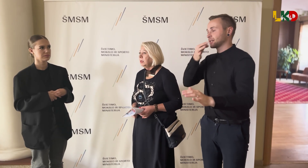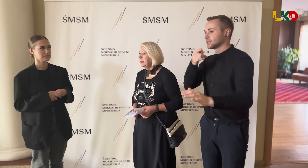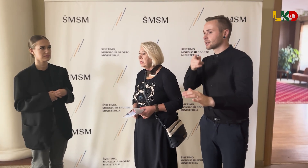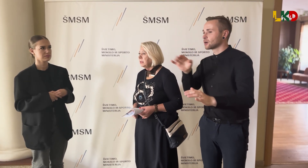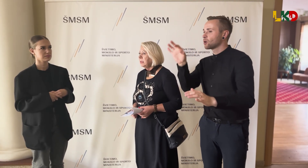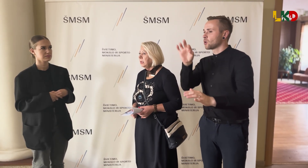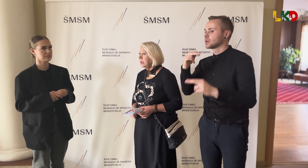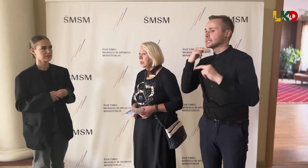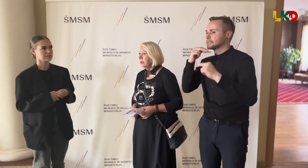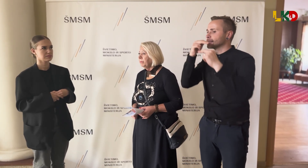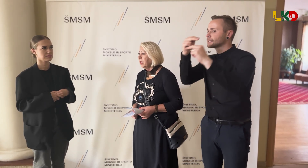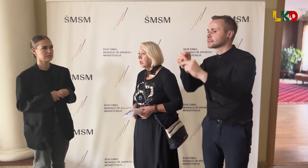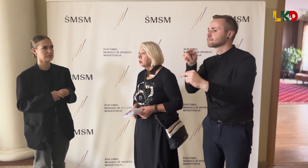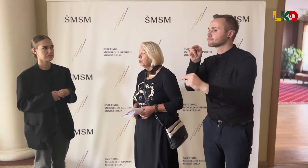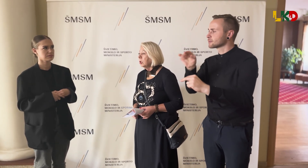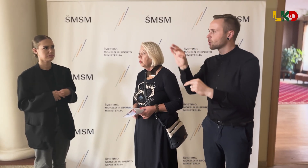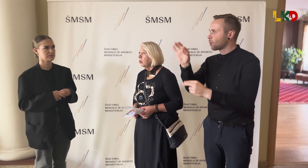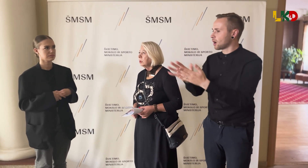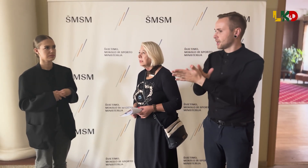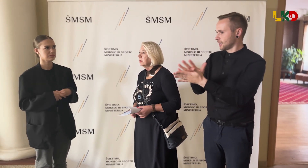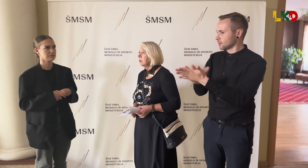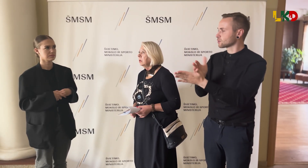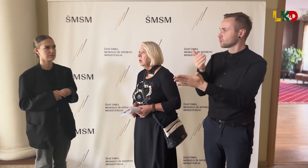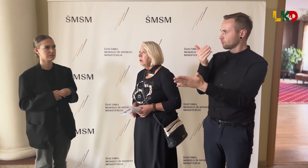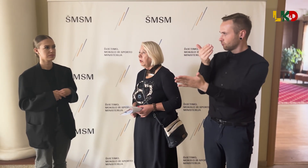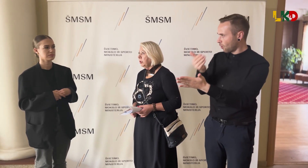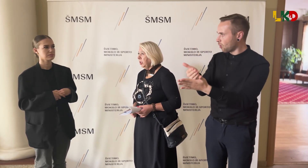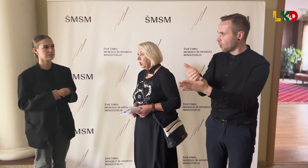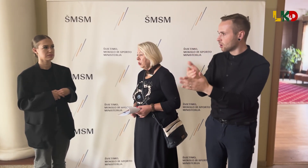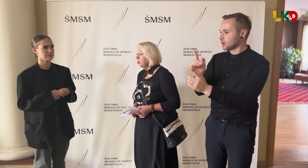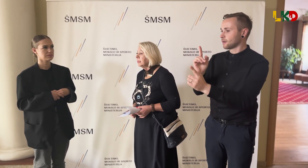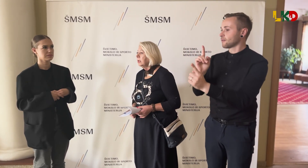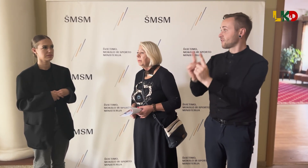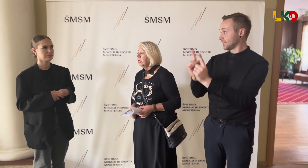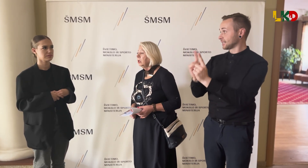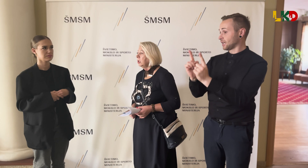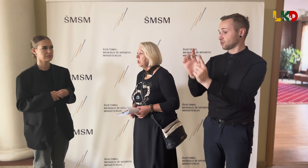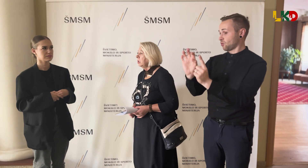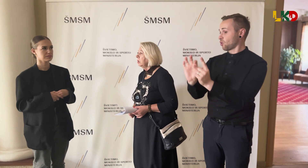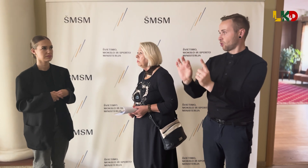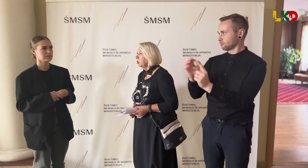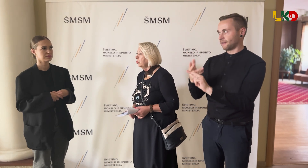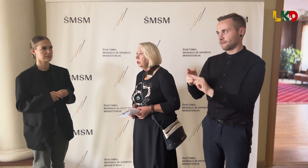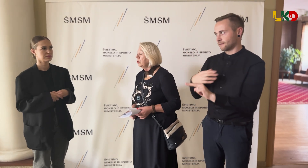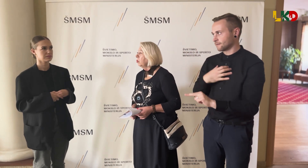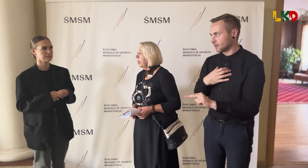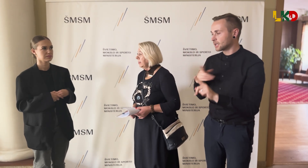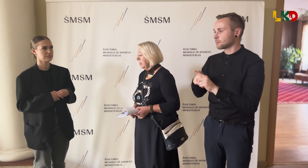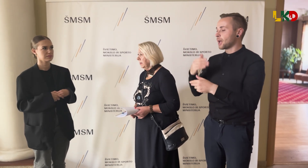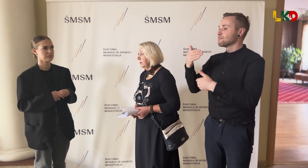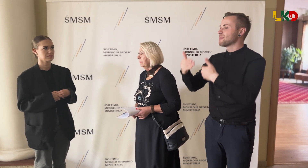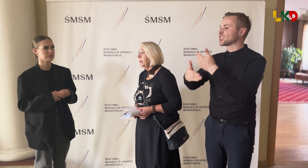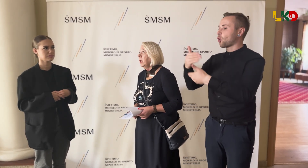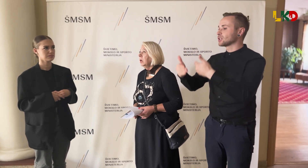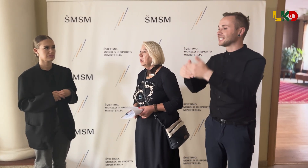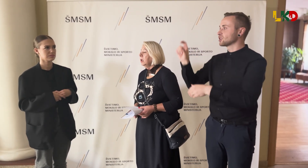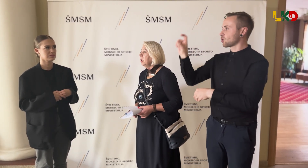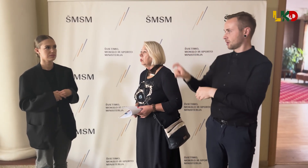atkreiptas dėmesys į gestų kalbės vertėjus ir į metodininko